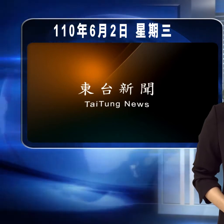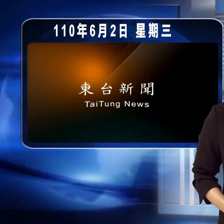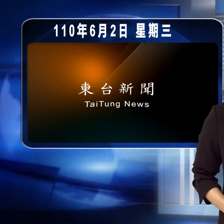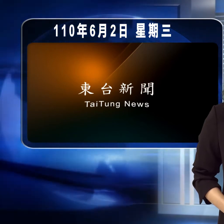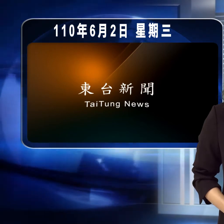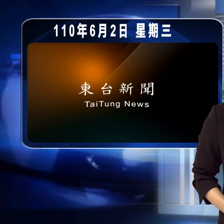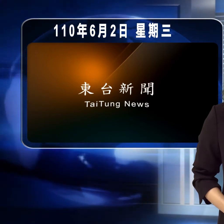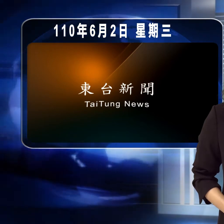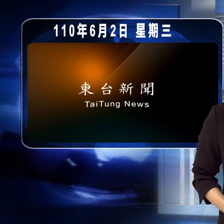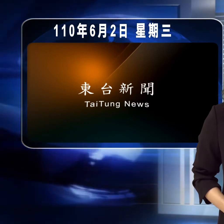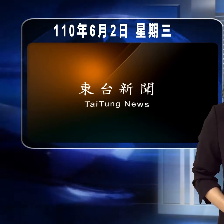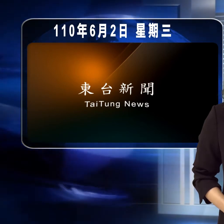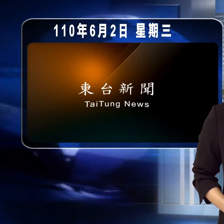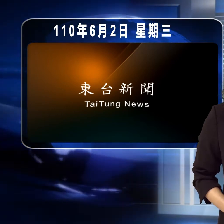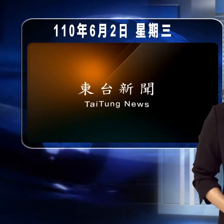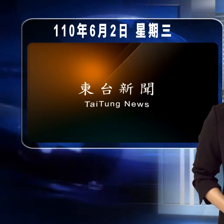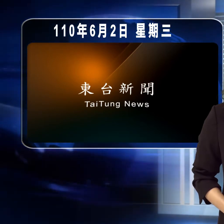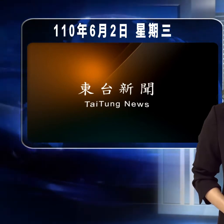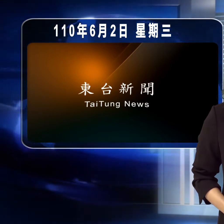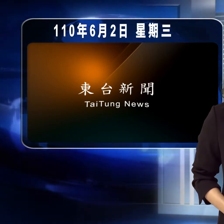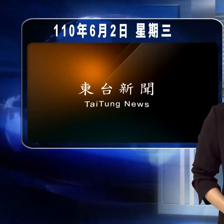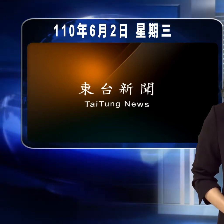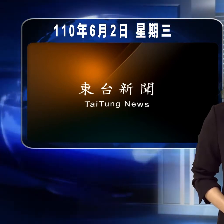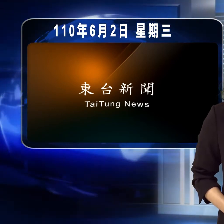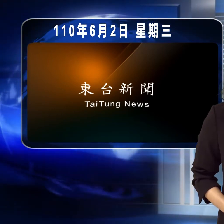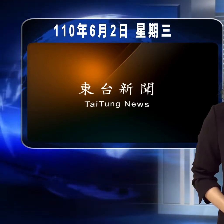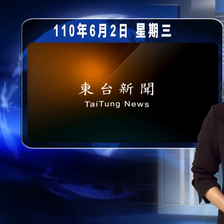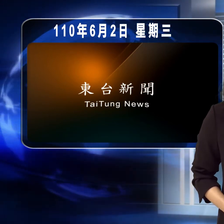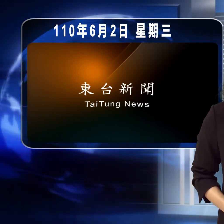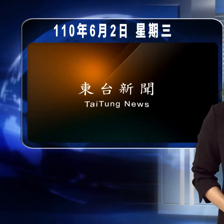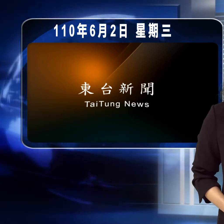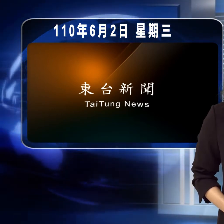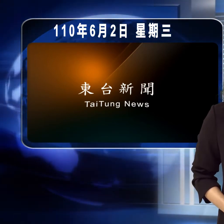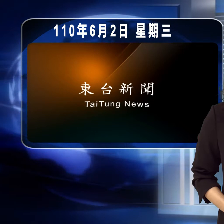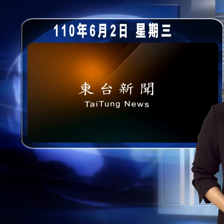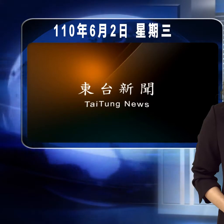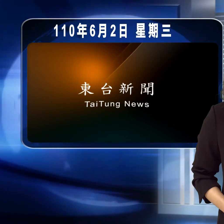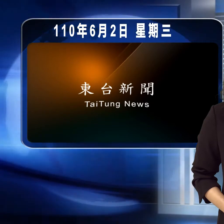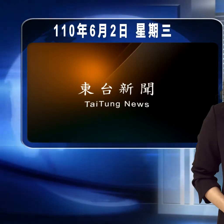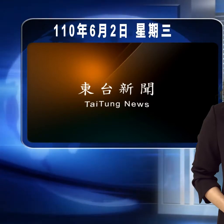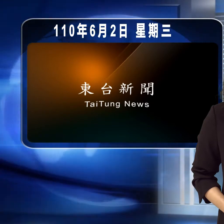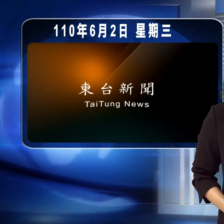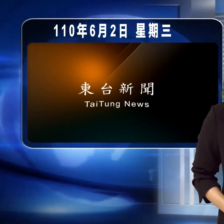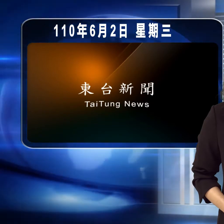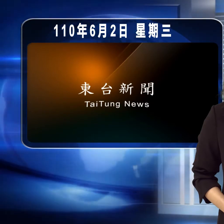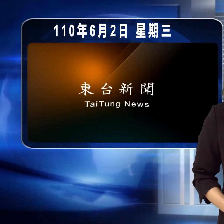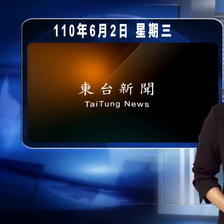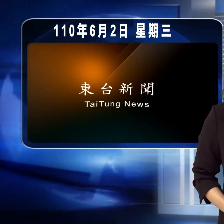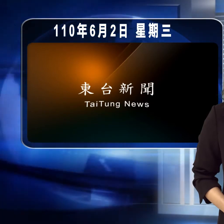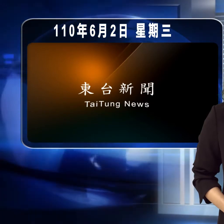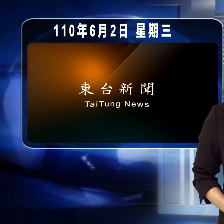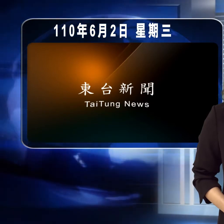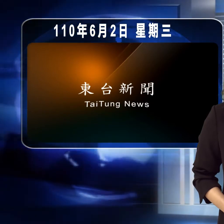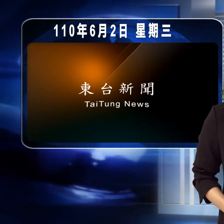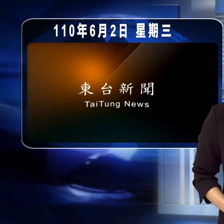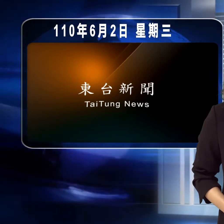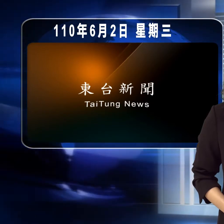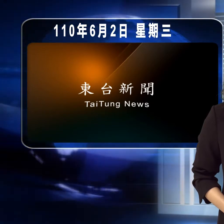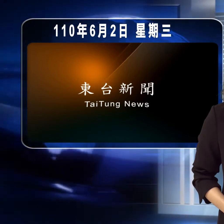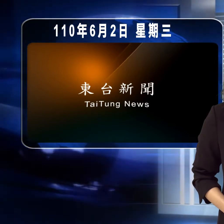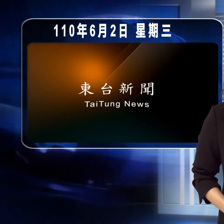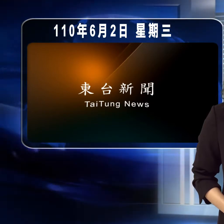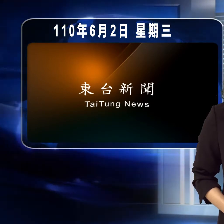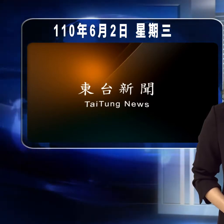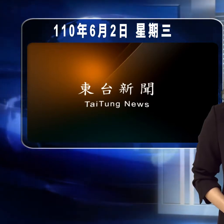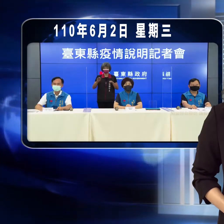你好，欢迎收看六月二号的大台东地方新闻，我是陈燕茹。首先带你来看到的是，台东县长饶庆麟在二号下午